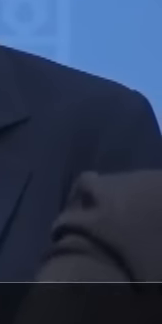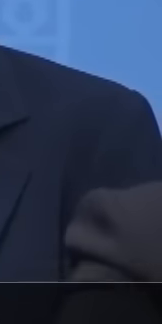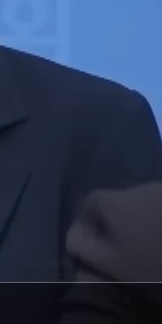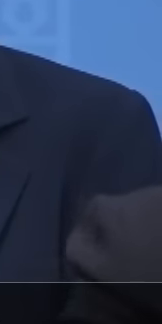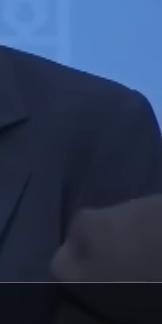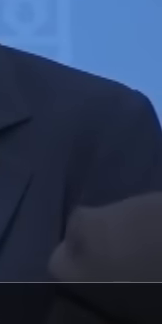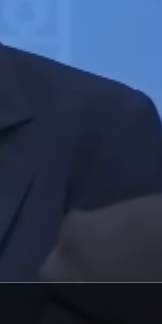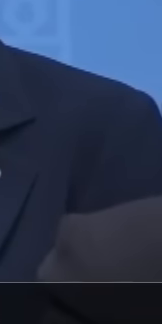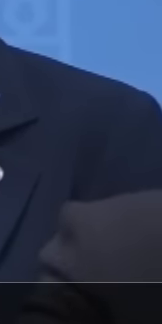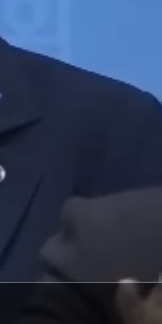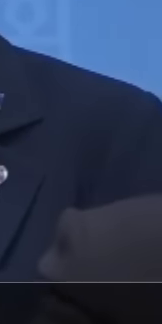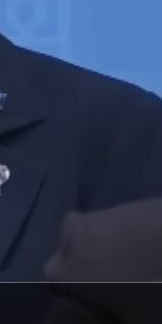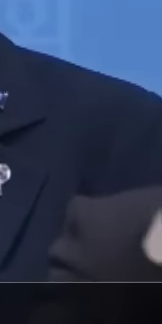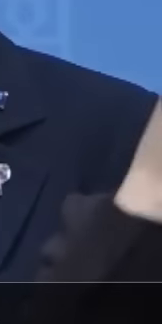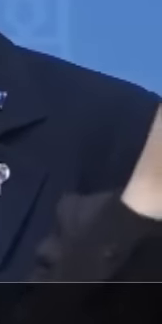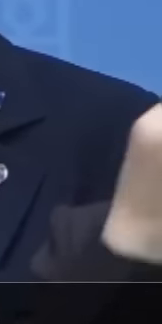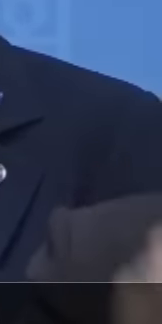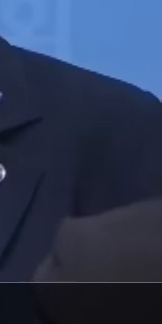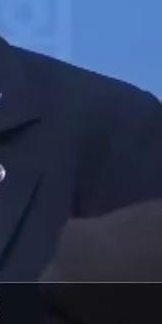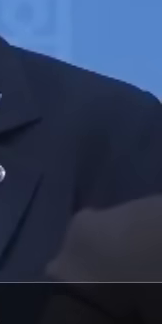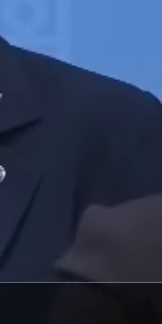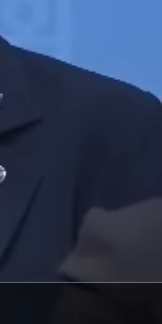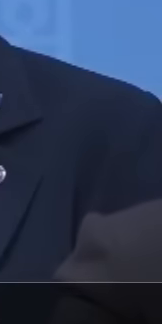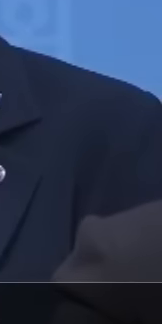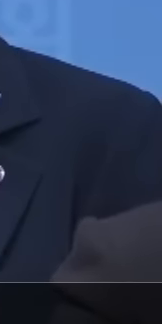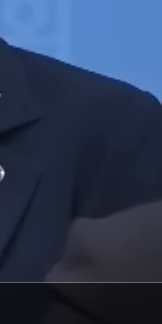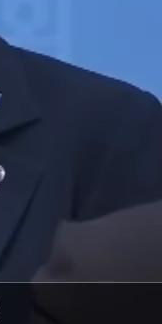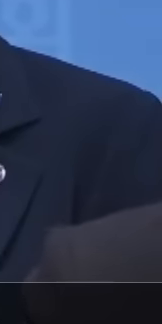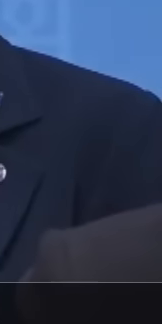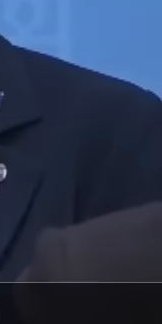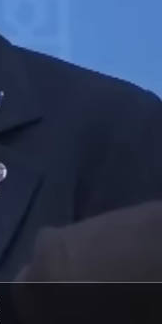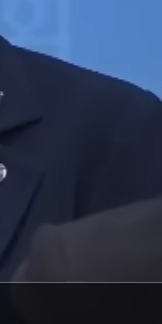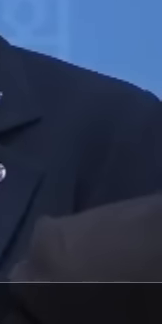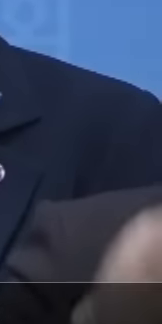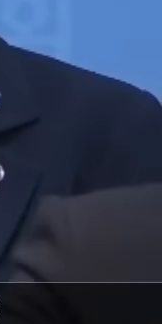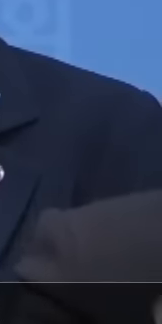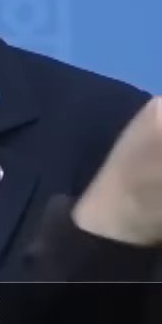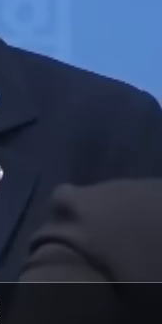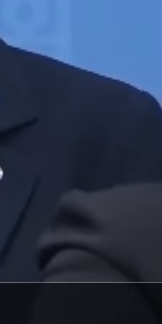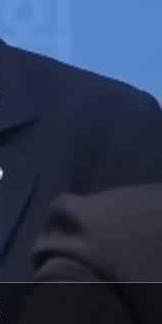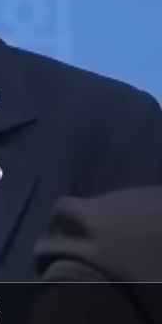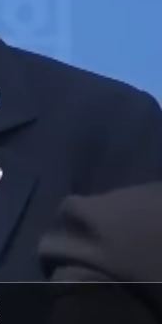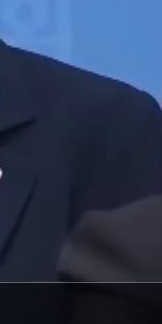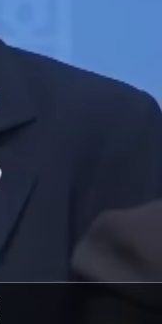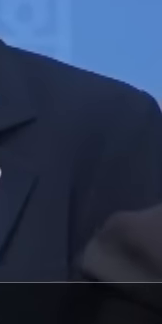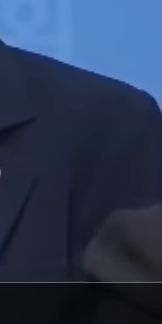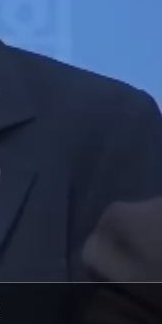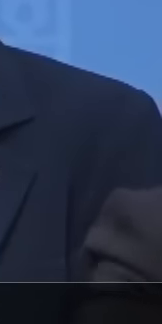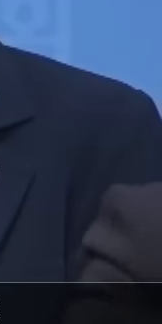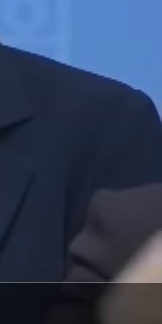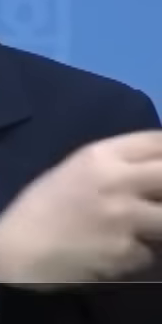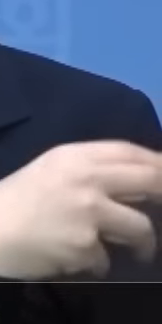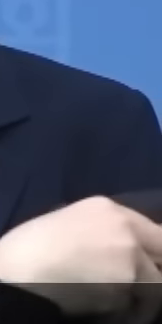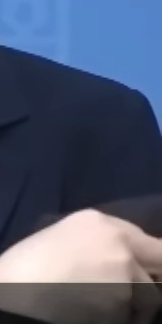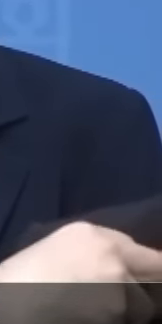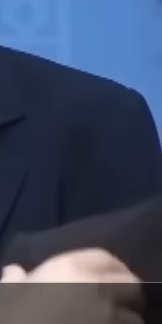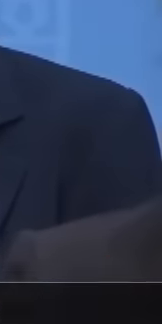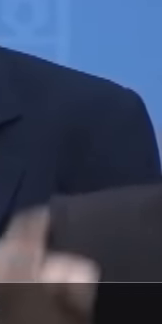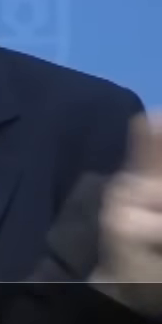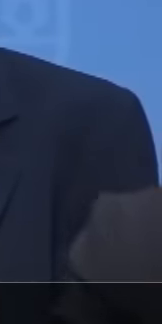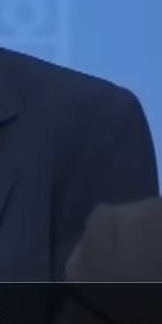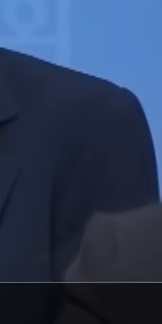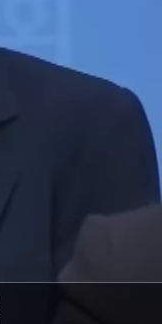재정건전성이라는 전가의 보도를 이용해 거부했습니다. 그랬던 기재부가 윤석열 정권